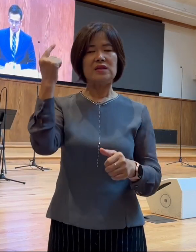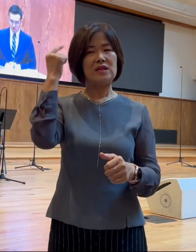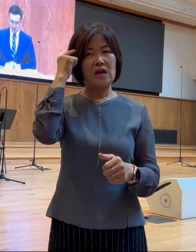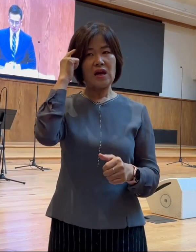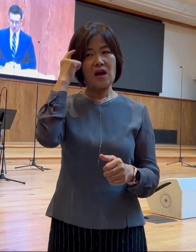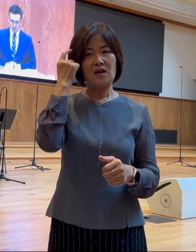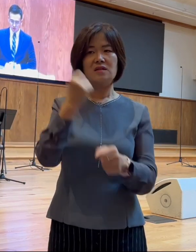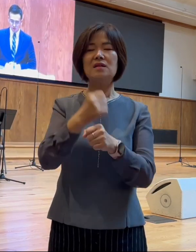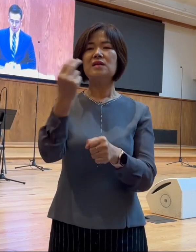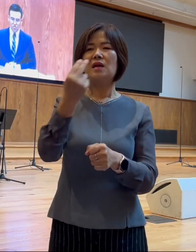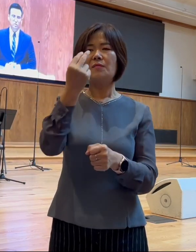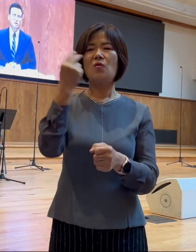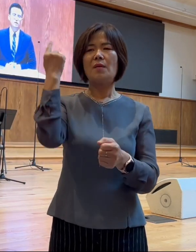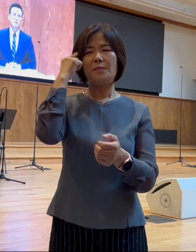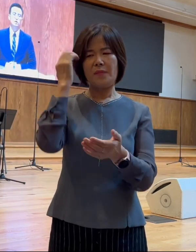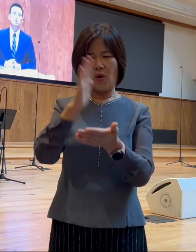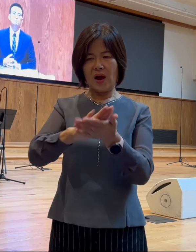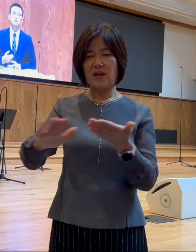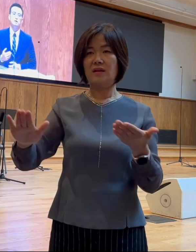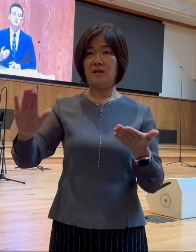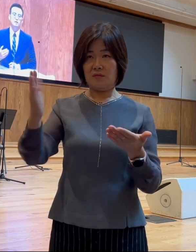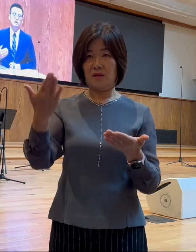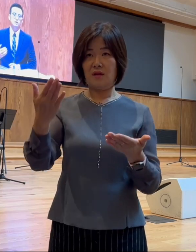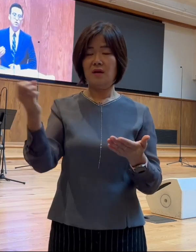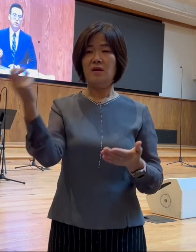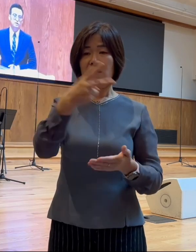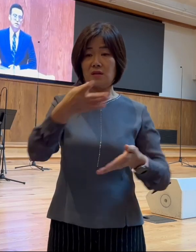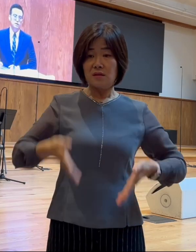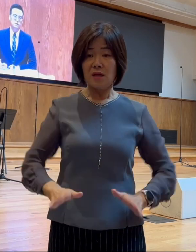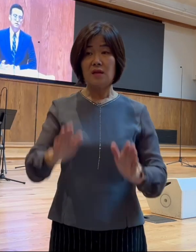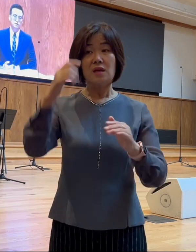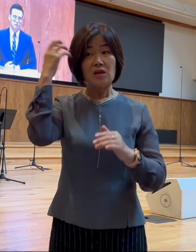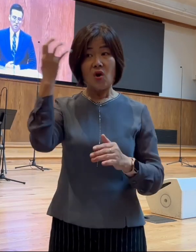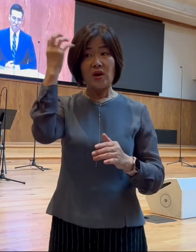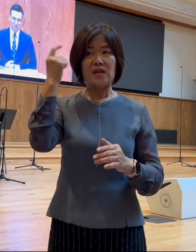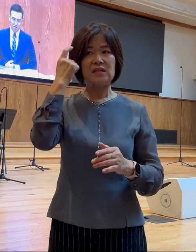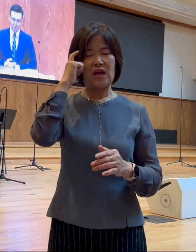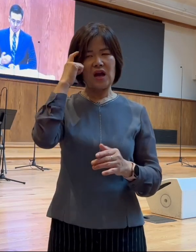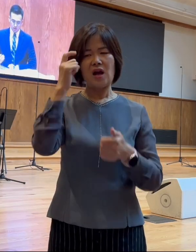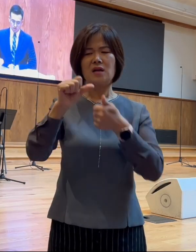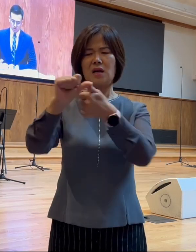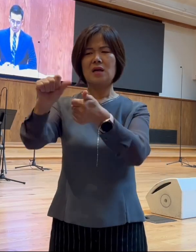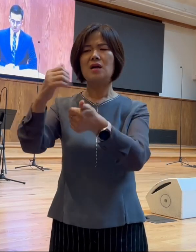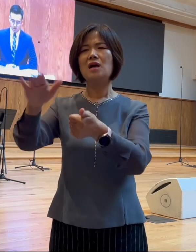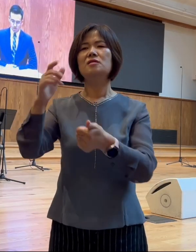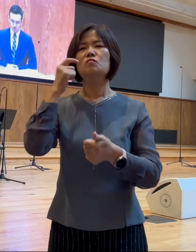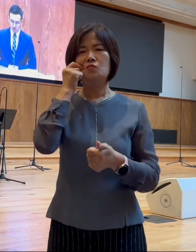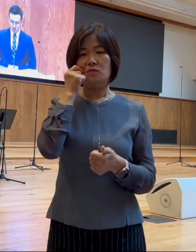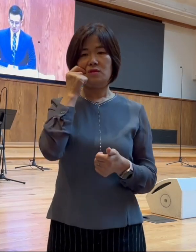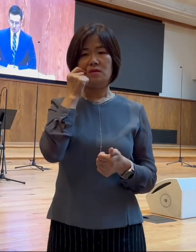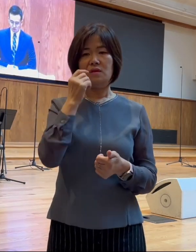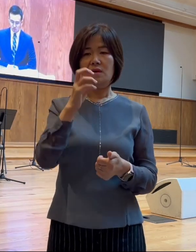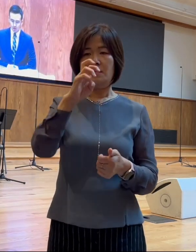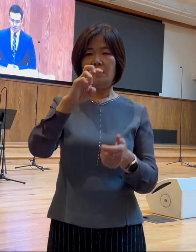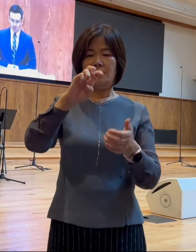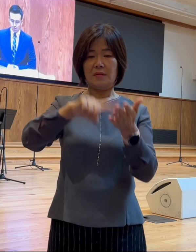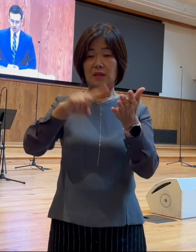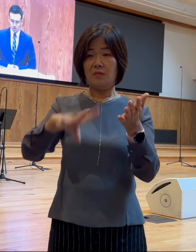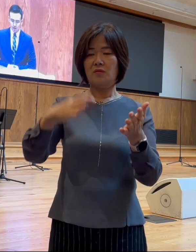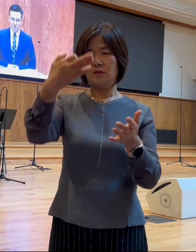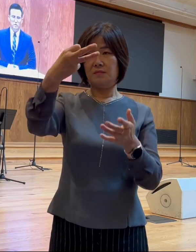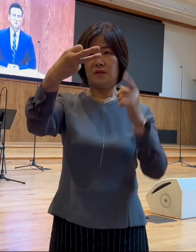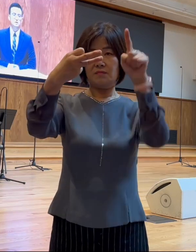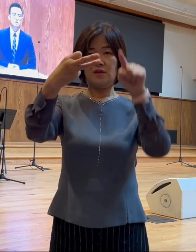생명과 평안이니라 하셨는데, 그 거듭난 그 영의 생각을 쫓지 않는 거예요. 마치 마태복음 13장에서